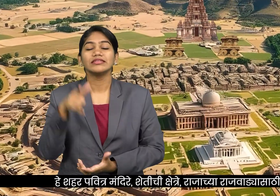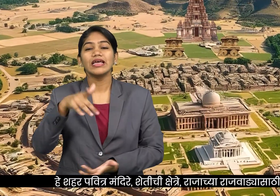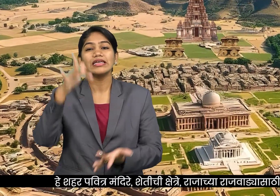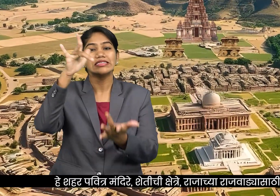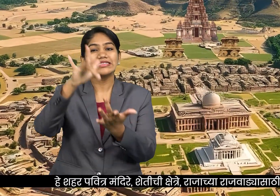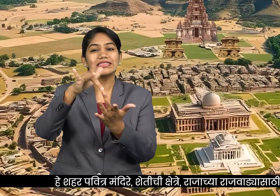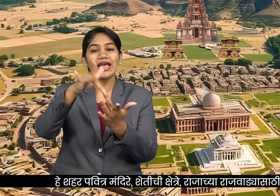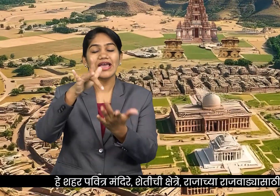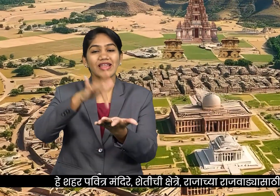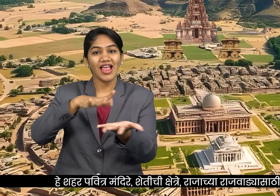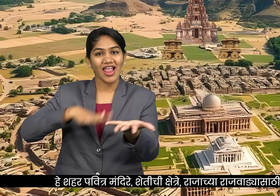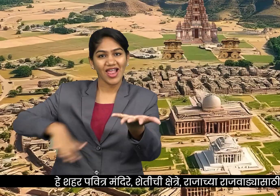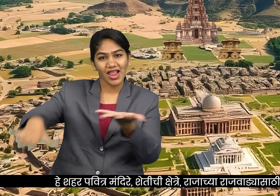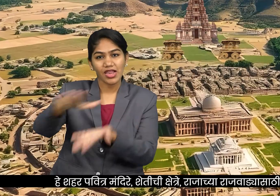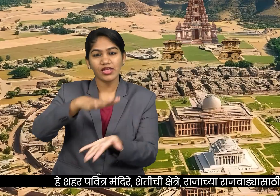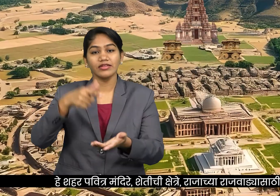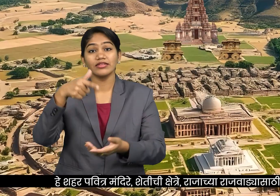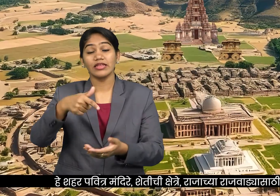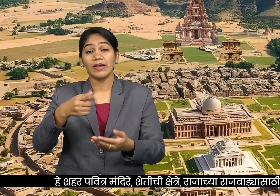राजवद्यासाठी मध्यवर्ती क्षेत्र